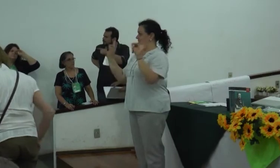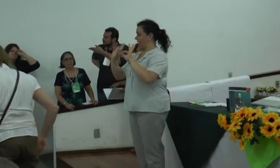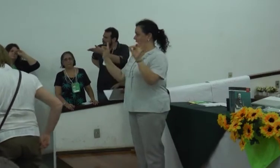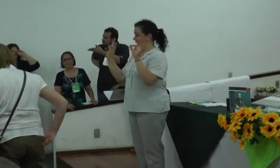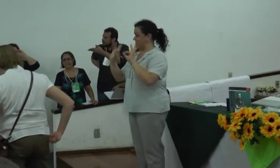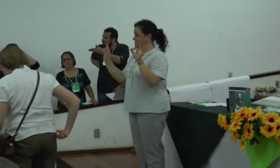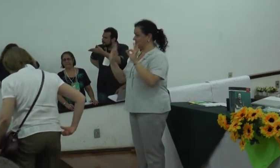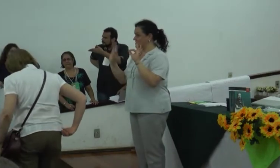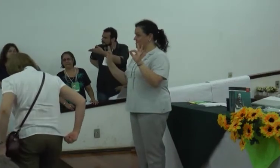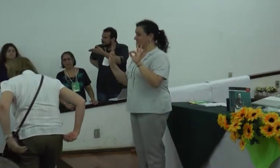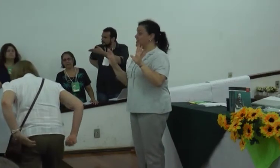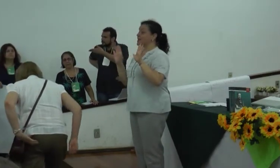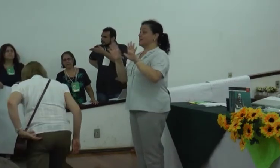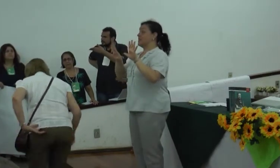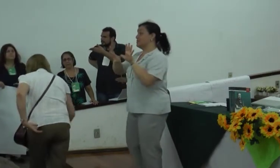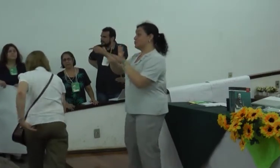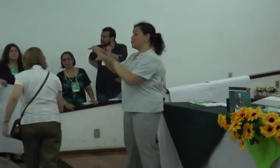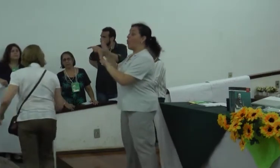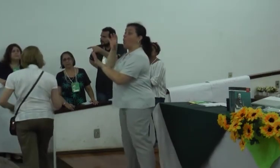Tá? Temos a frase.